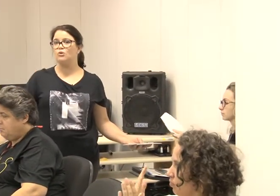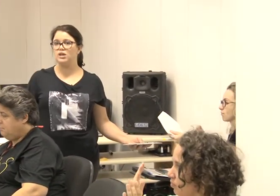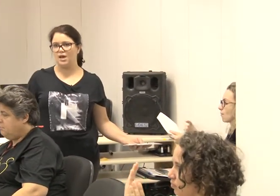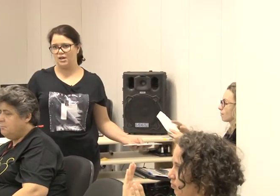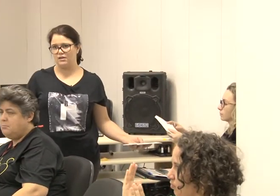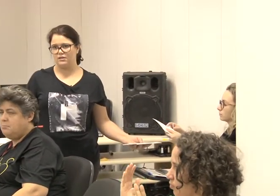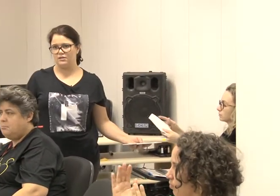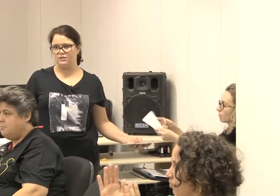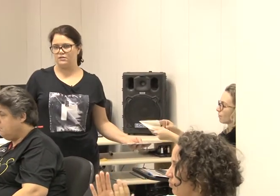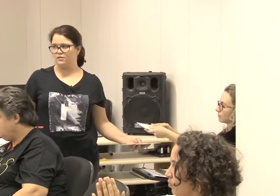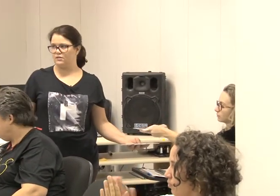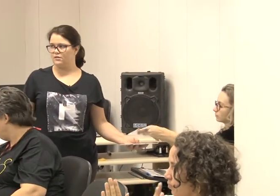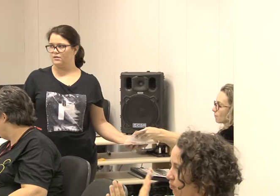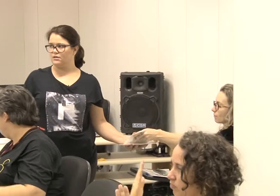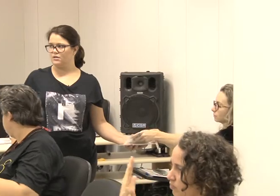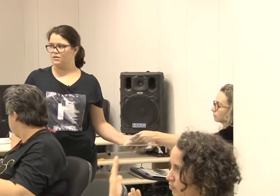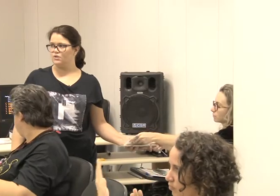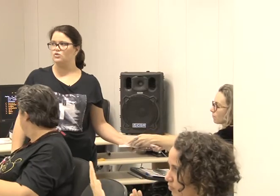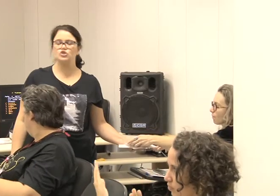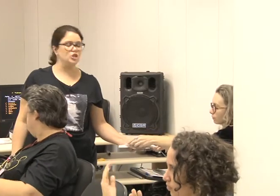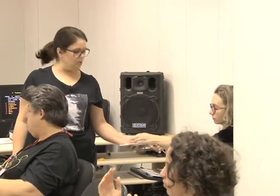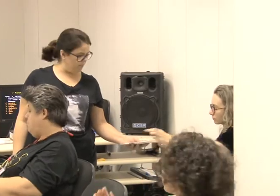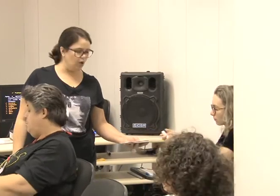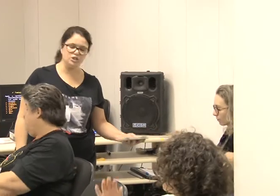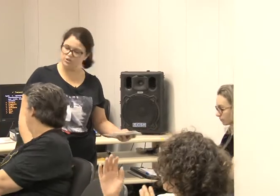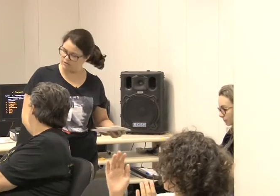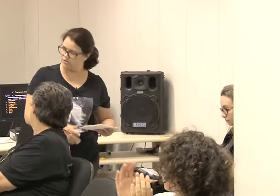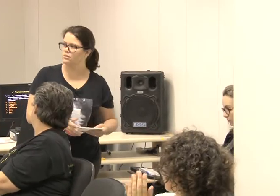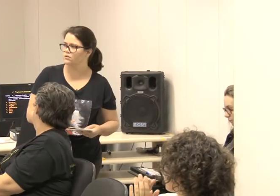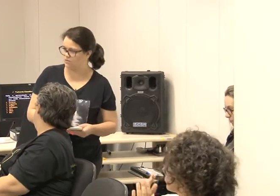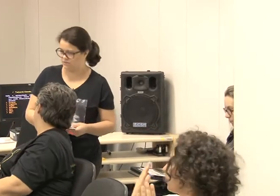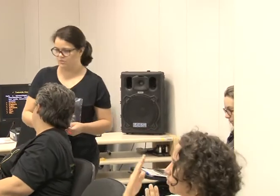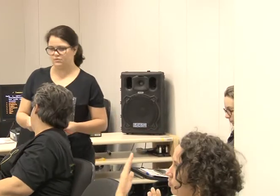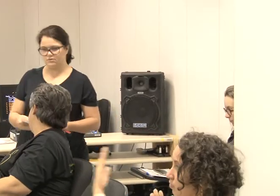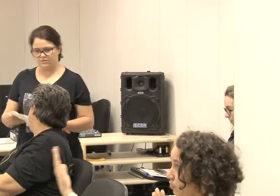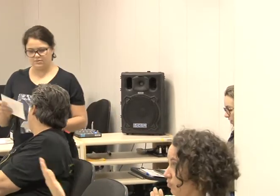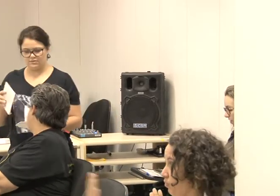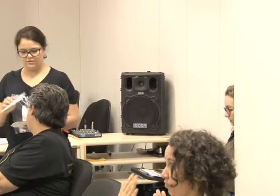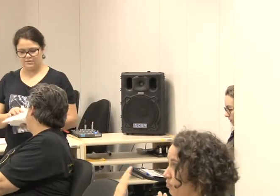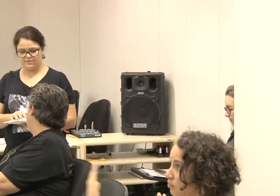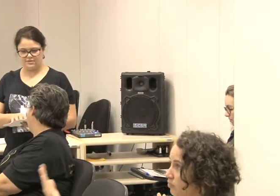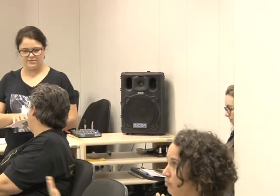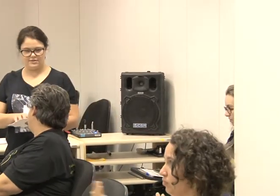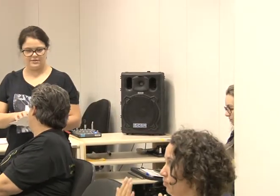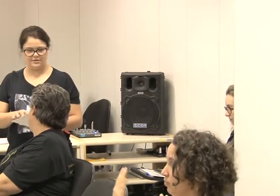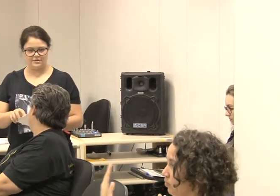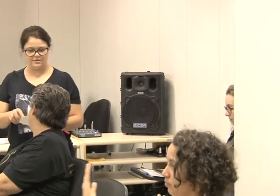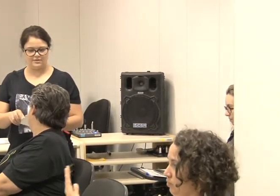é. Mas pode usar as letras. Sim, pode. Eu nem vi esse filme, como é que o que eu vou fazer com isso?